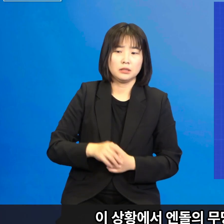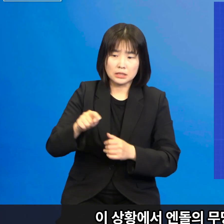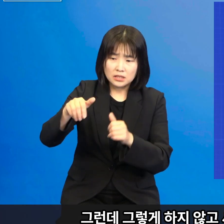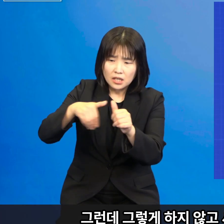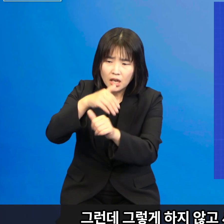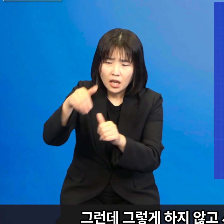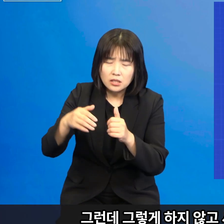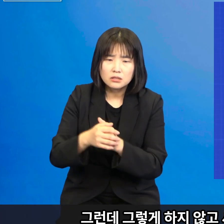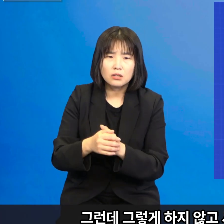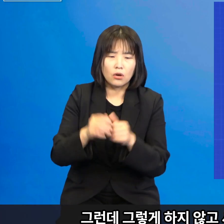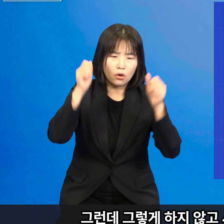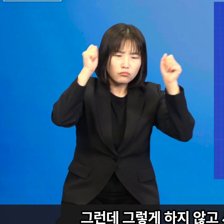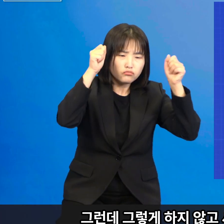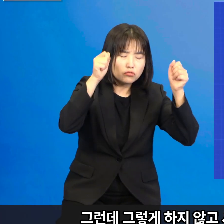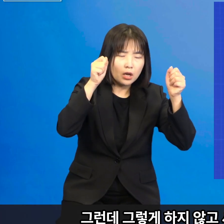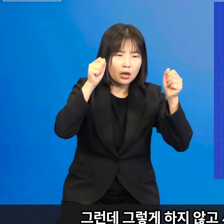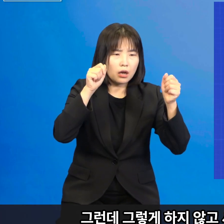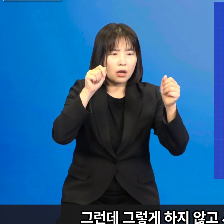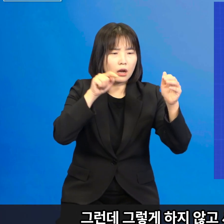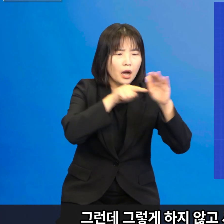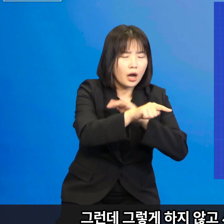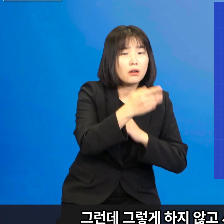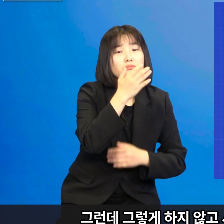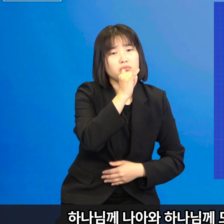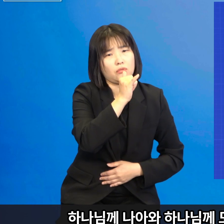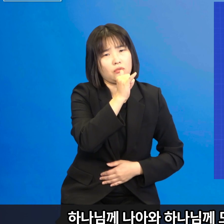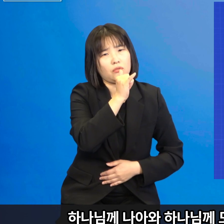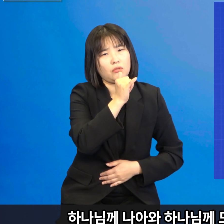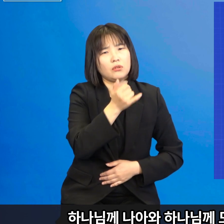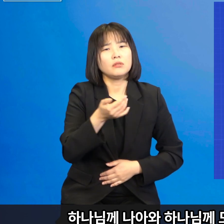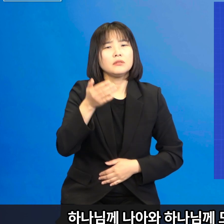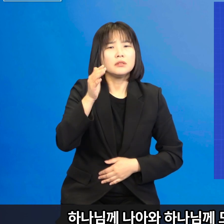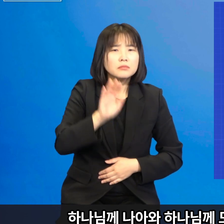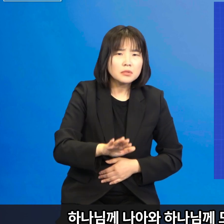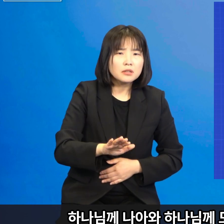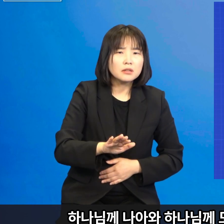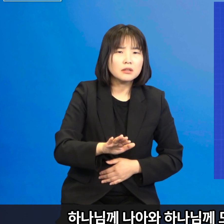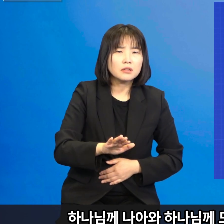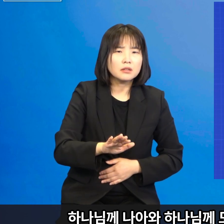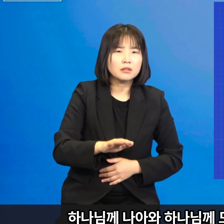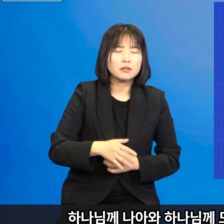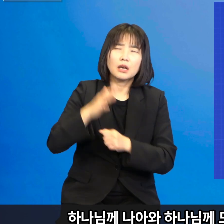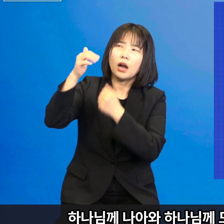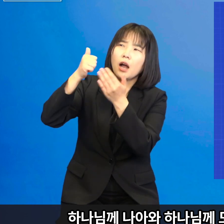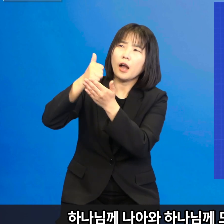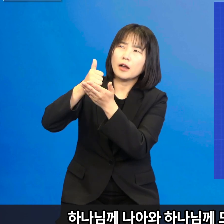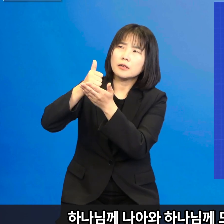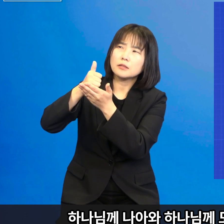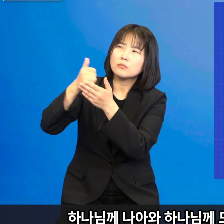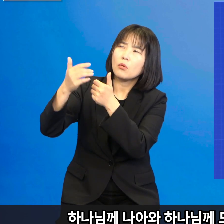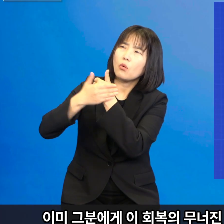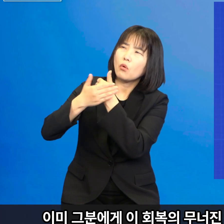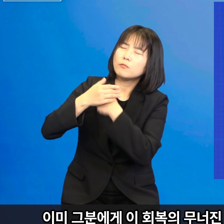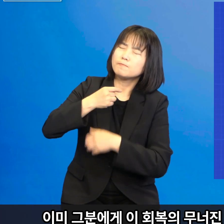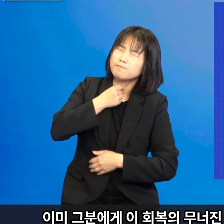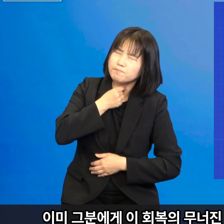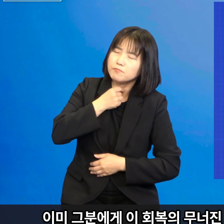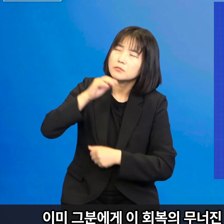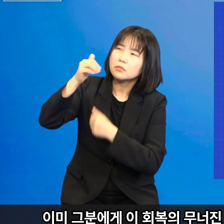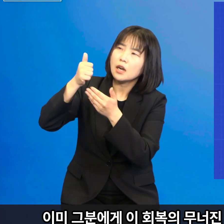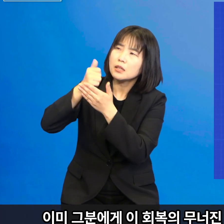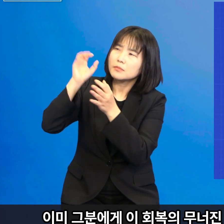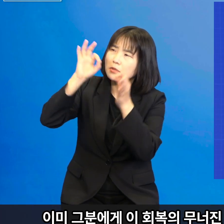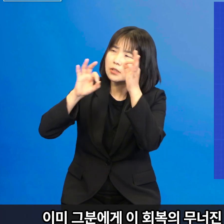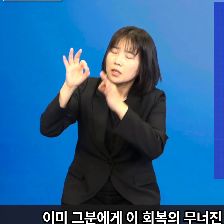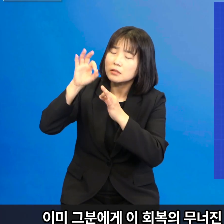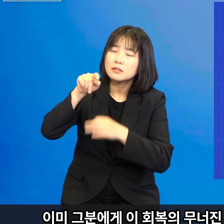있어요. 그런데 그렇게 하지 않고, 사울처럼 그렇게 하지 않고 하나님께 나와 하나님께 도움을 얻고자 나온 그 자체가 이미